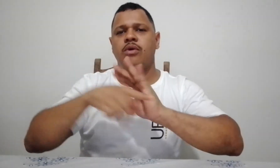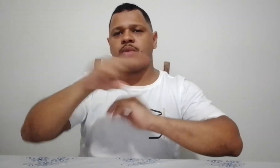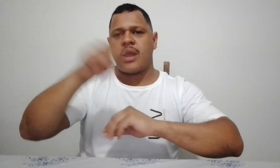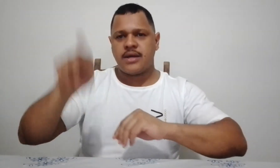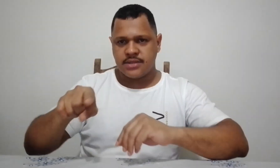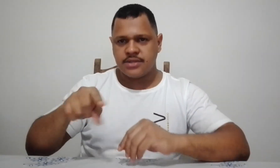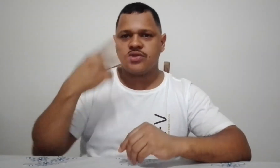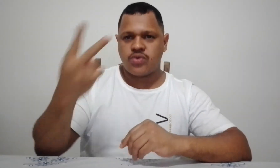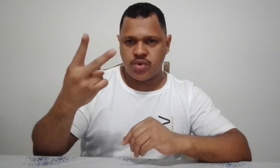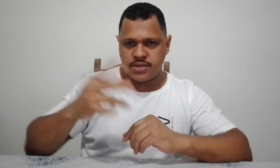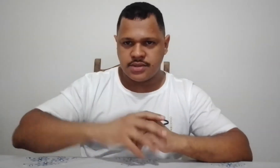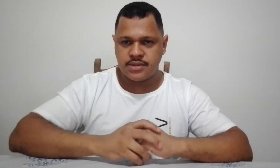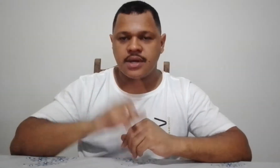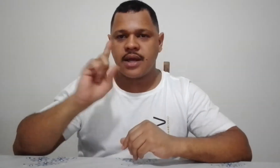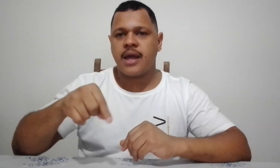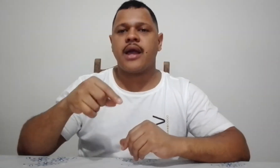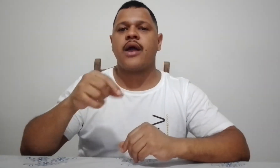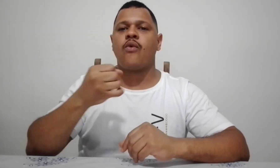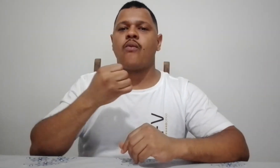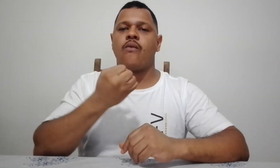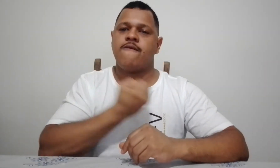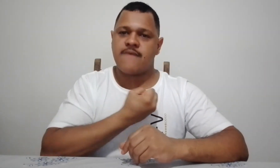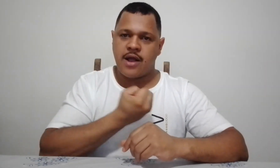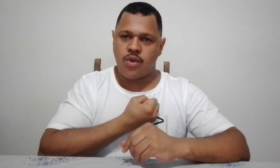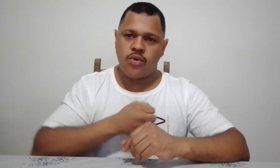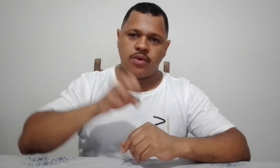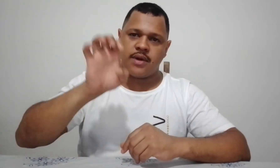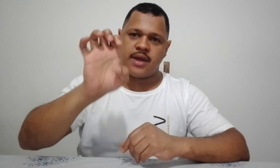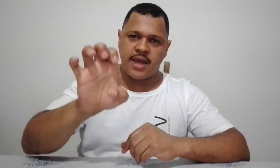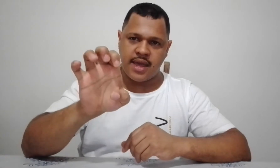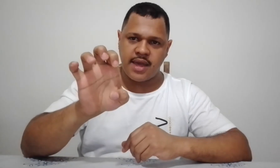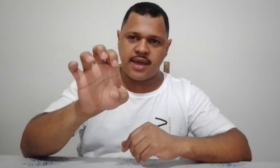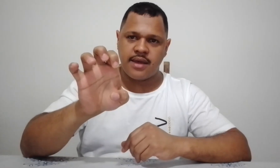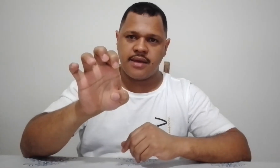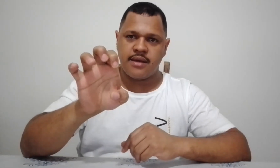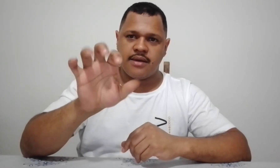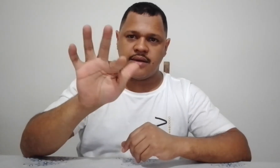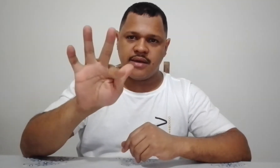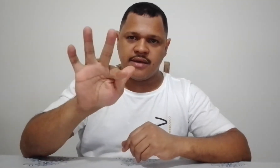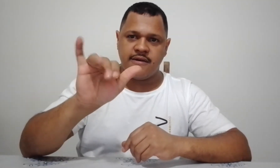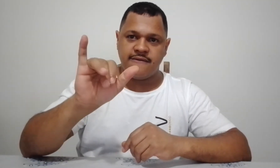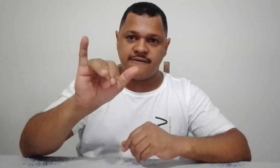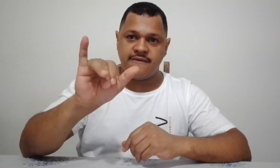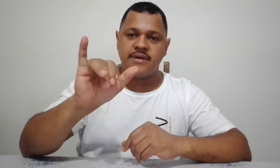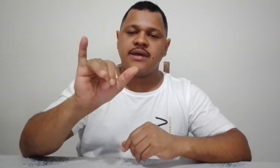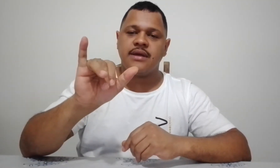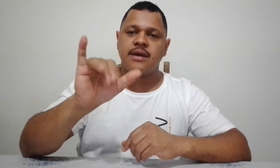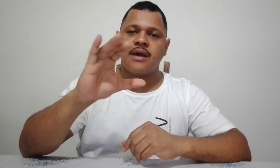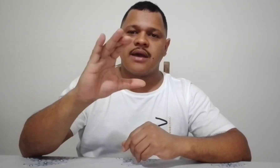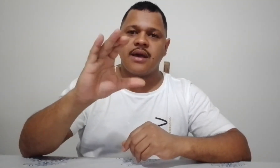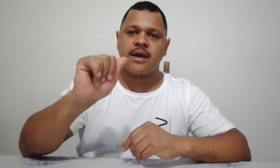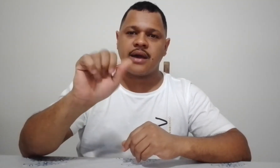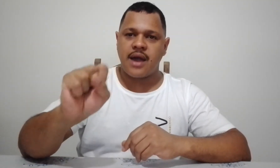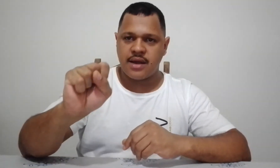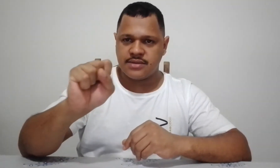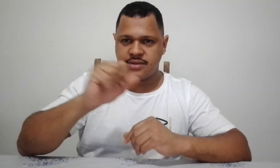viu que é o valor eficaz. Nos livros, vocês vão ver das duas formas. Pode